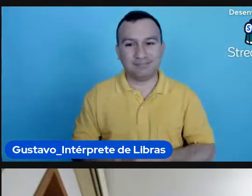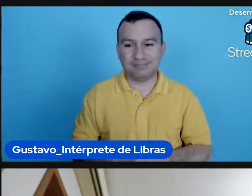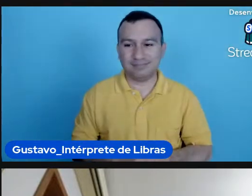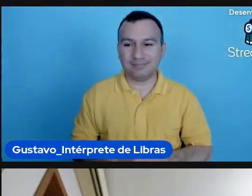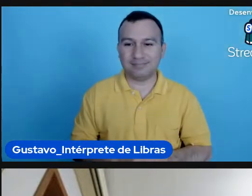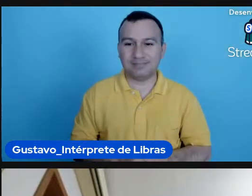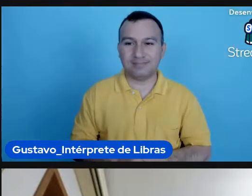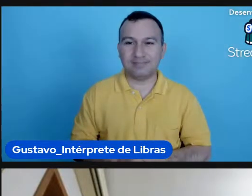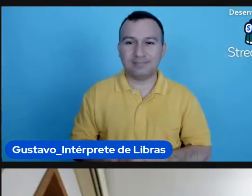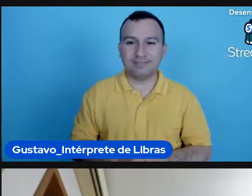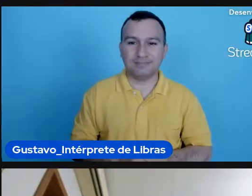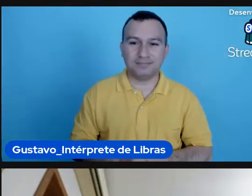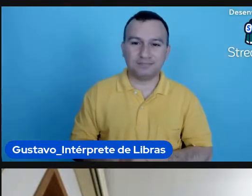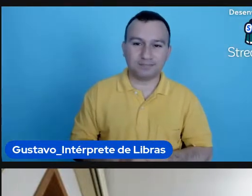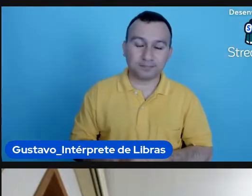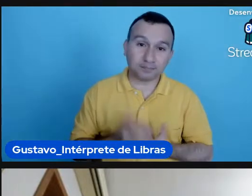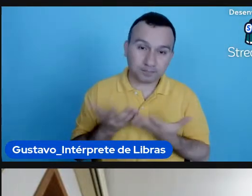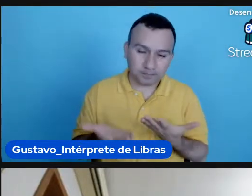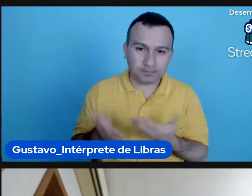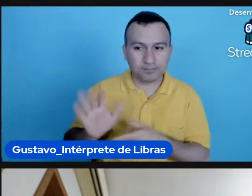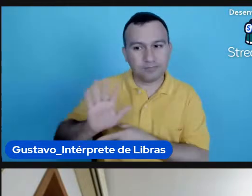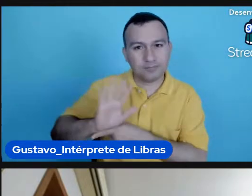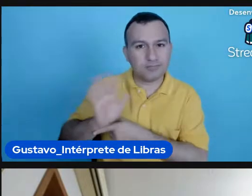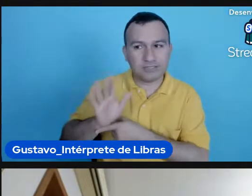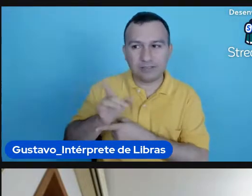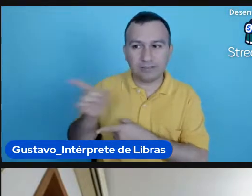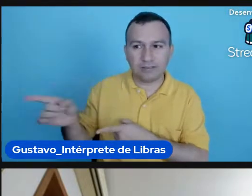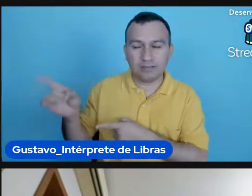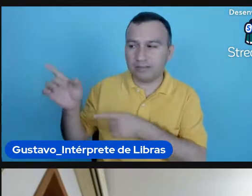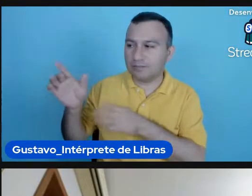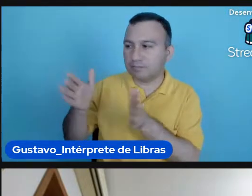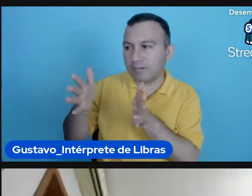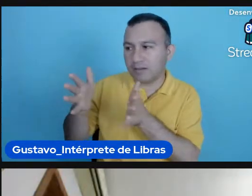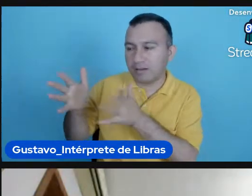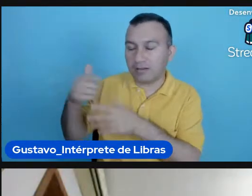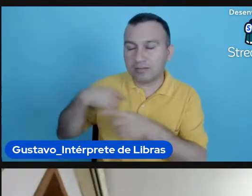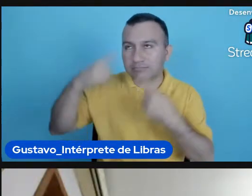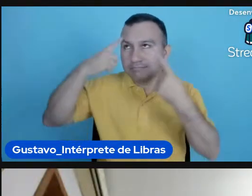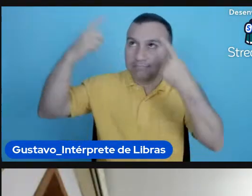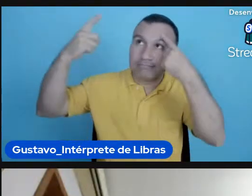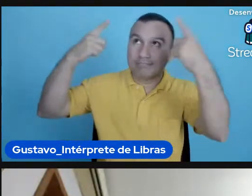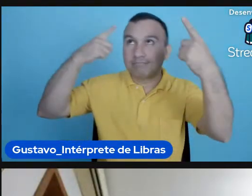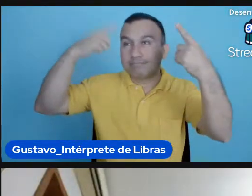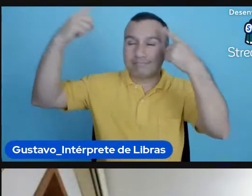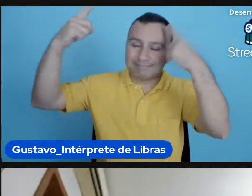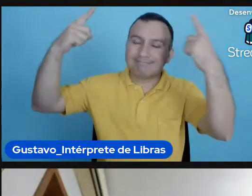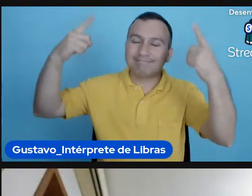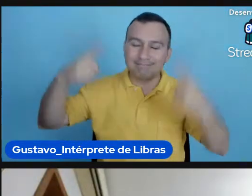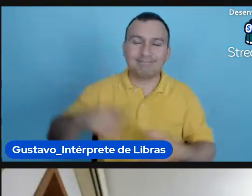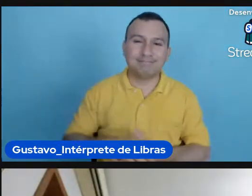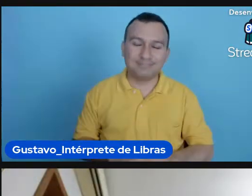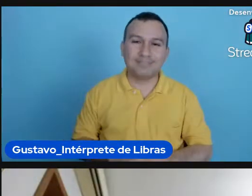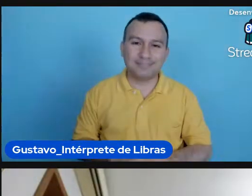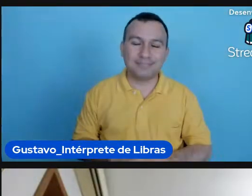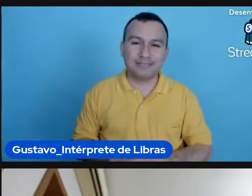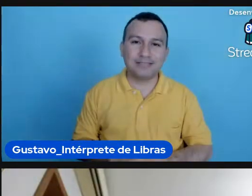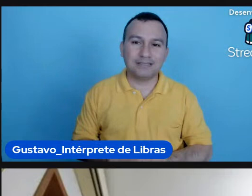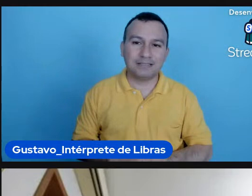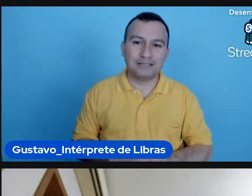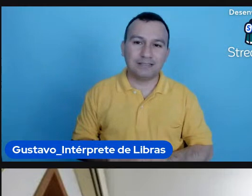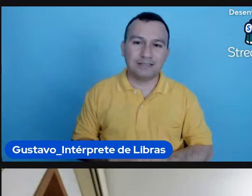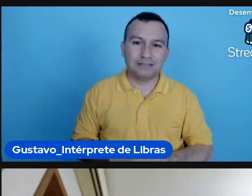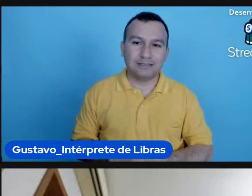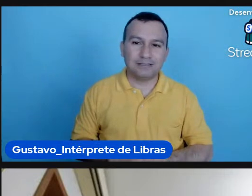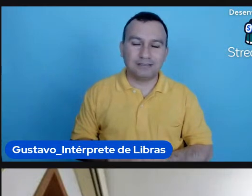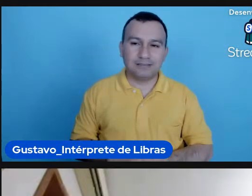inicialmente esses vídeos, né, a pensar de como, então, a gente ainda tem